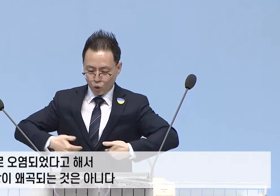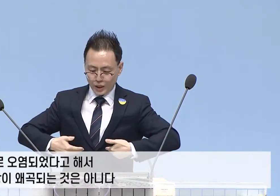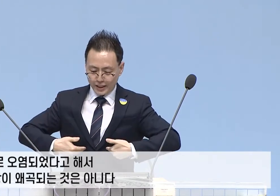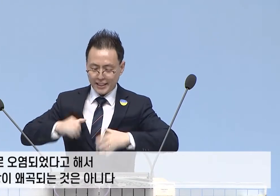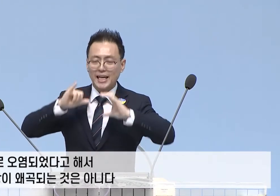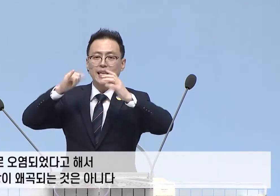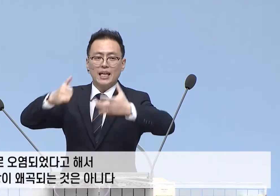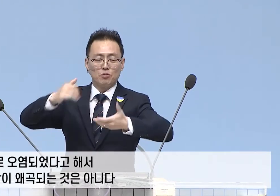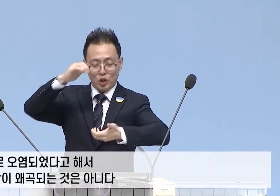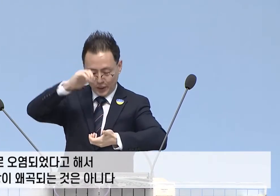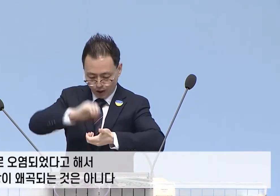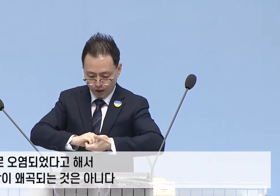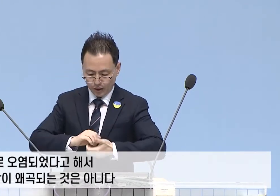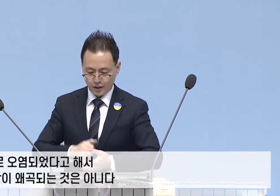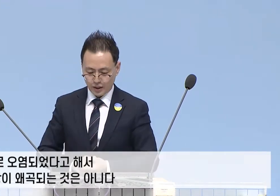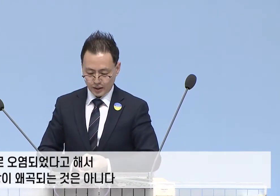요구되는 세상이라는 점에서